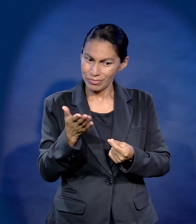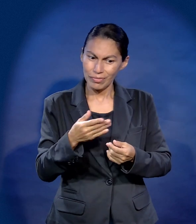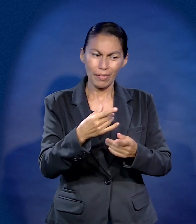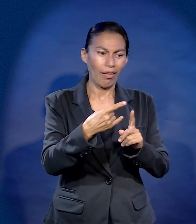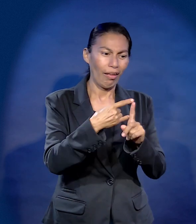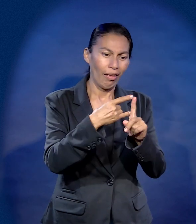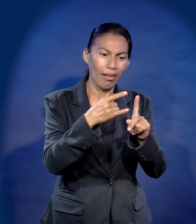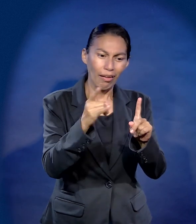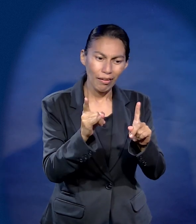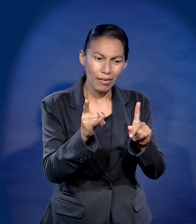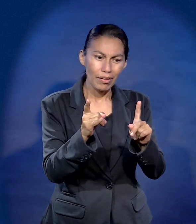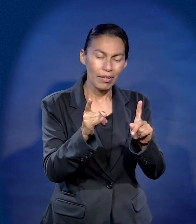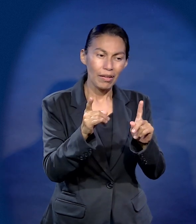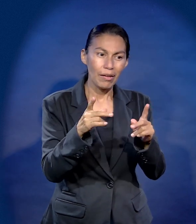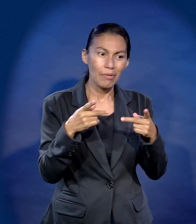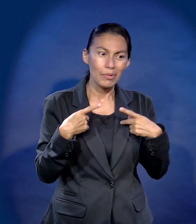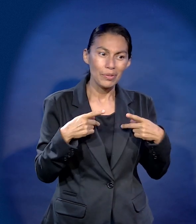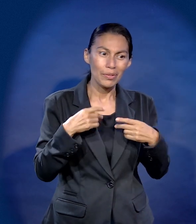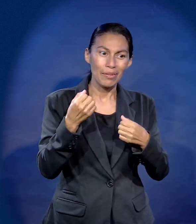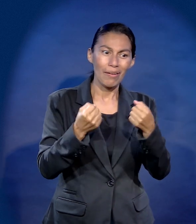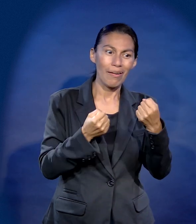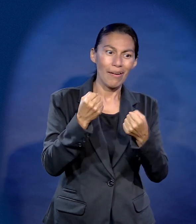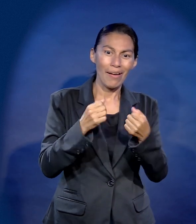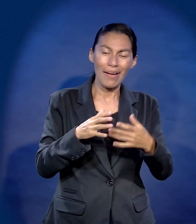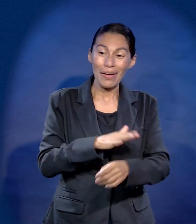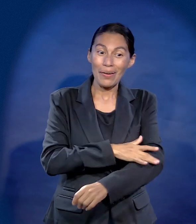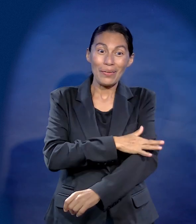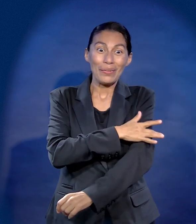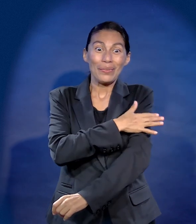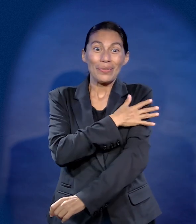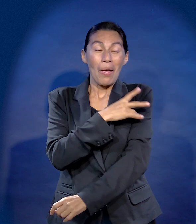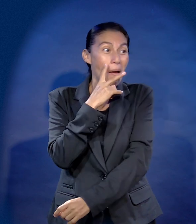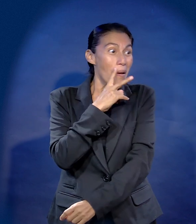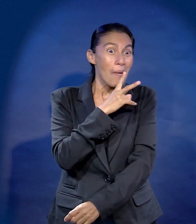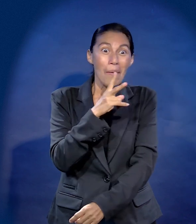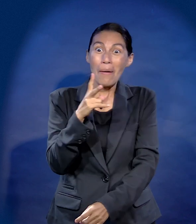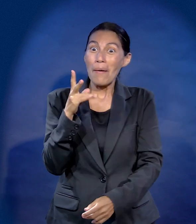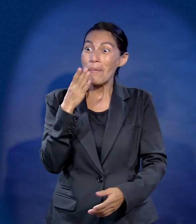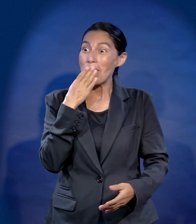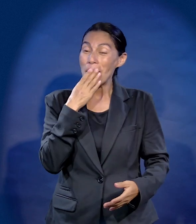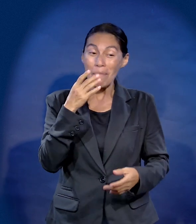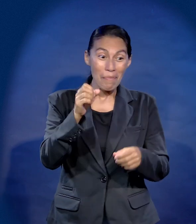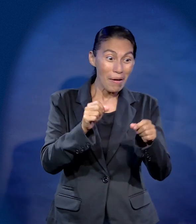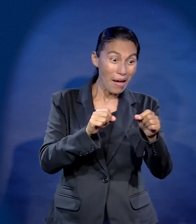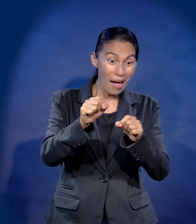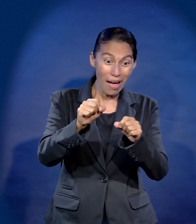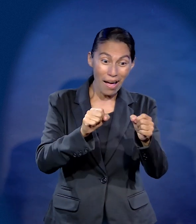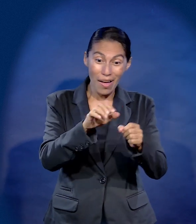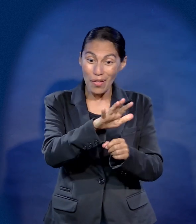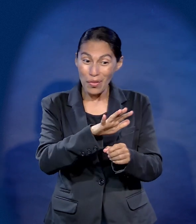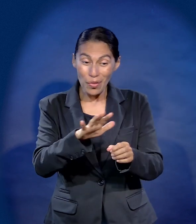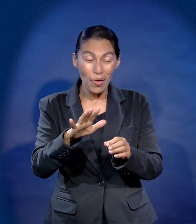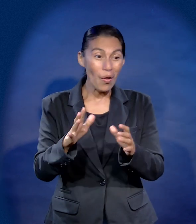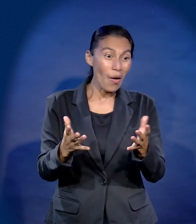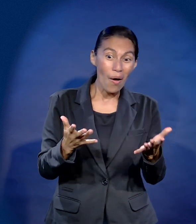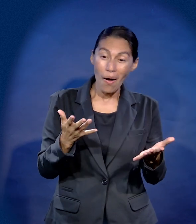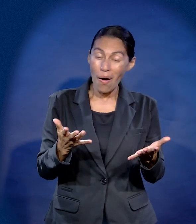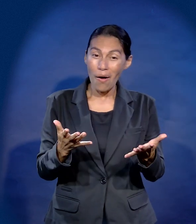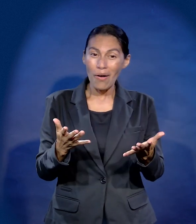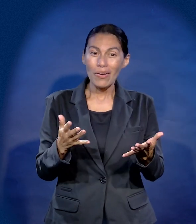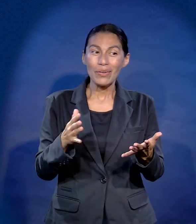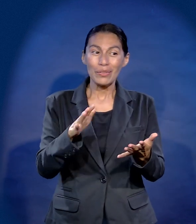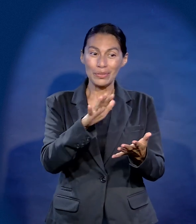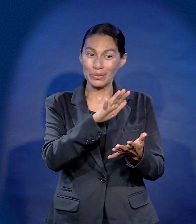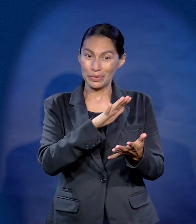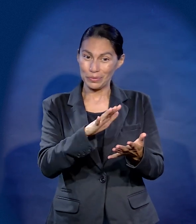sabiendo quiénes son, abren la puerta. El piloto al verlo se emociona, los niños se emocionan. ¡Wow, papá! ¡Todos